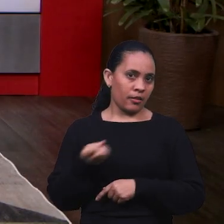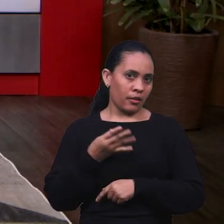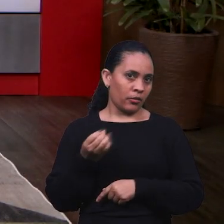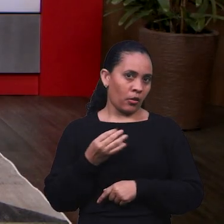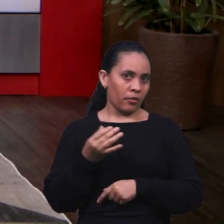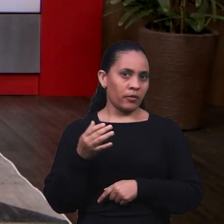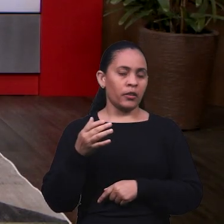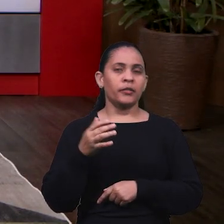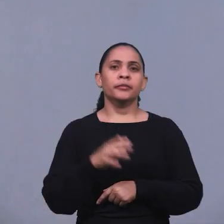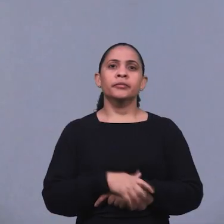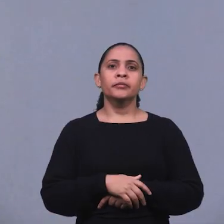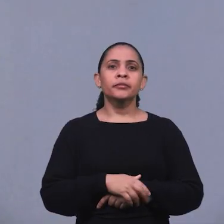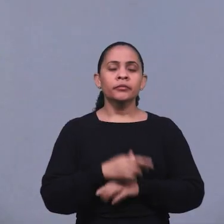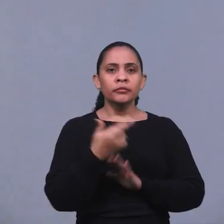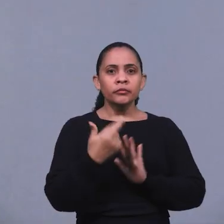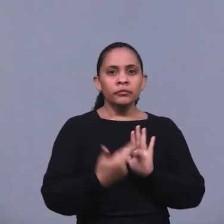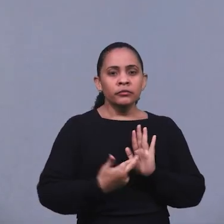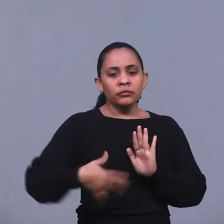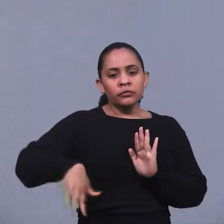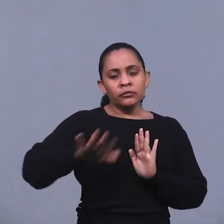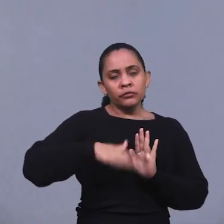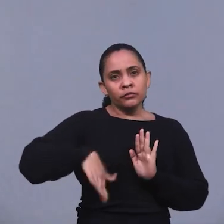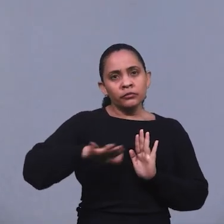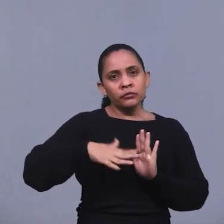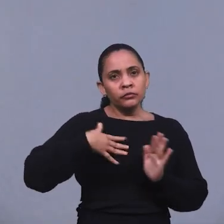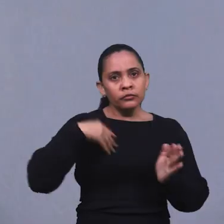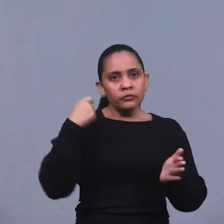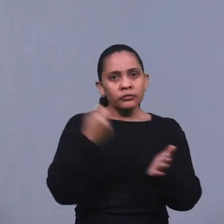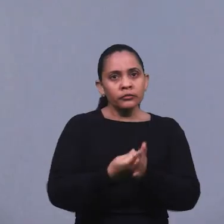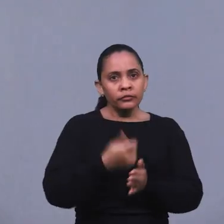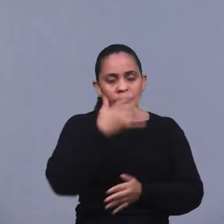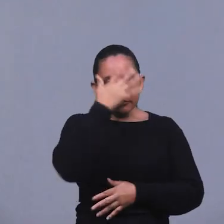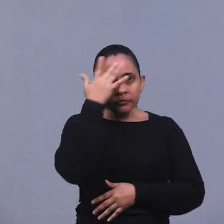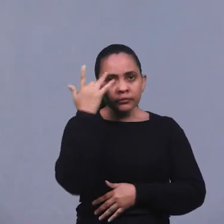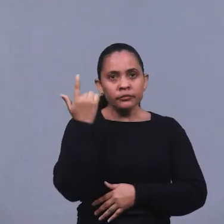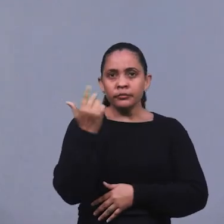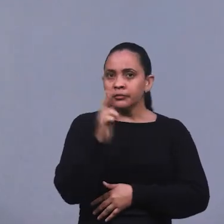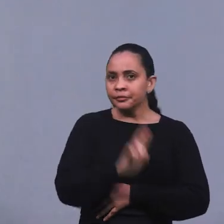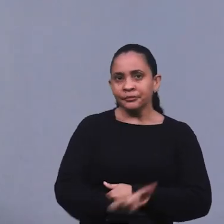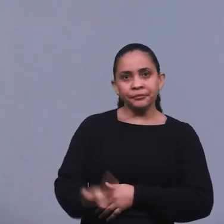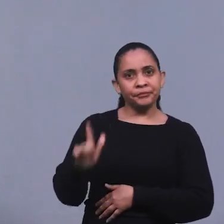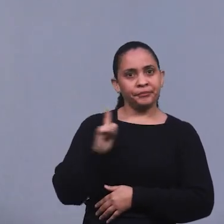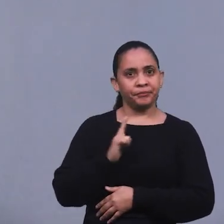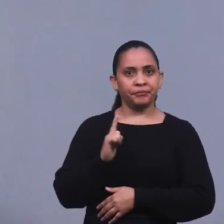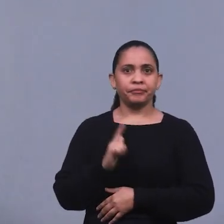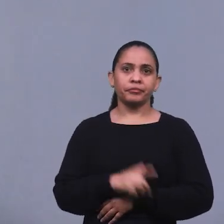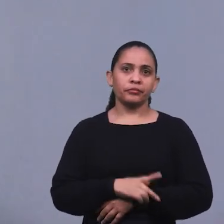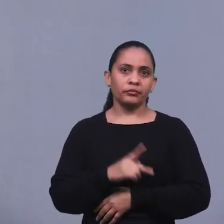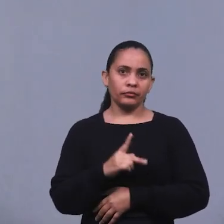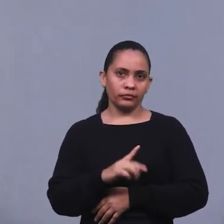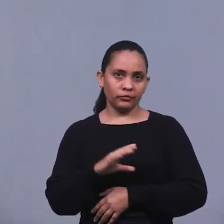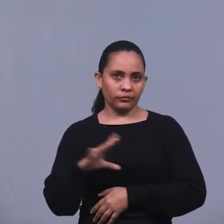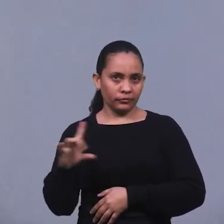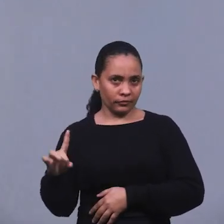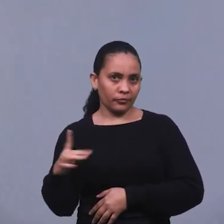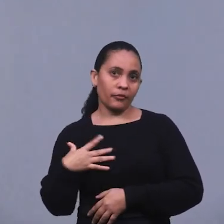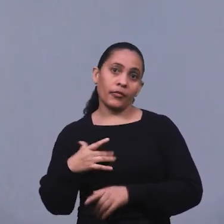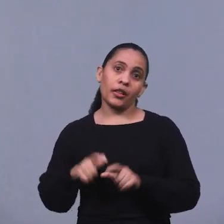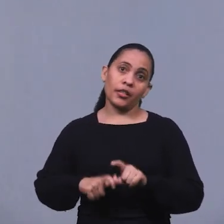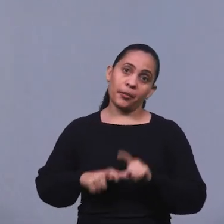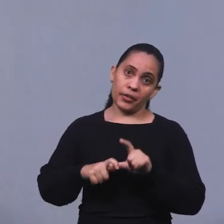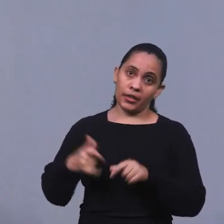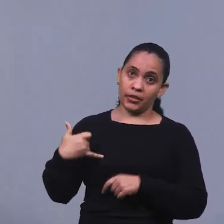regra geral, né, a aposentadoria por tempo de contribuição de quem não é PCD, hoje depende da idade.